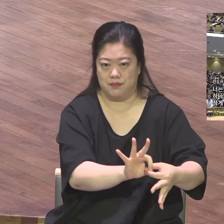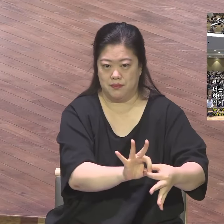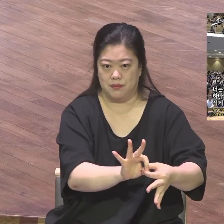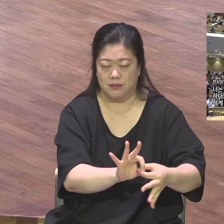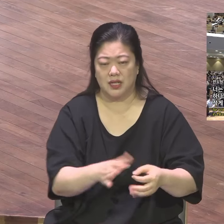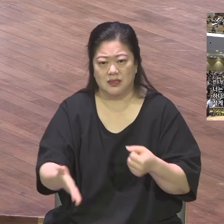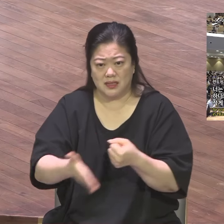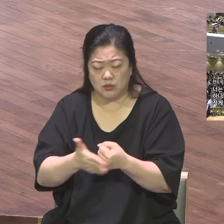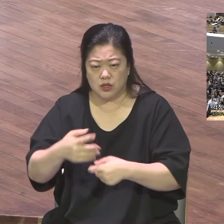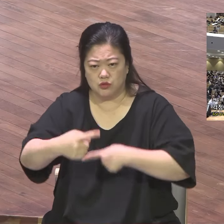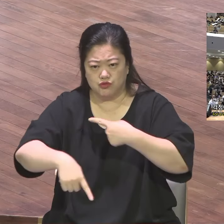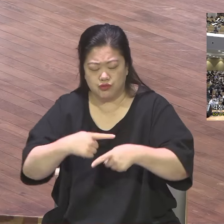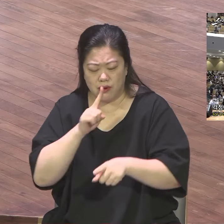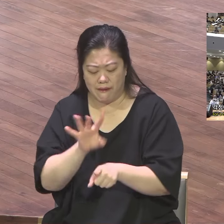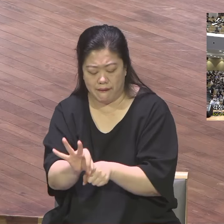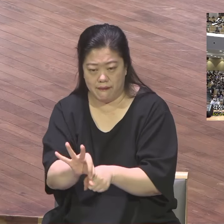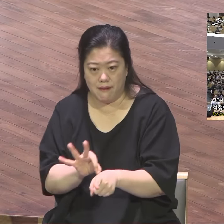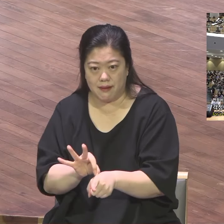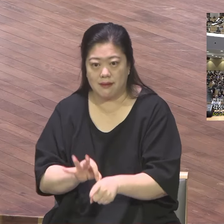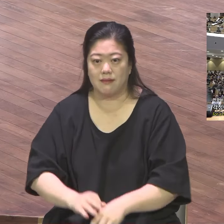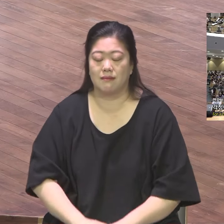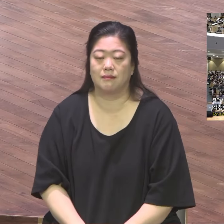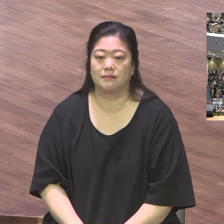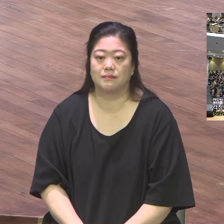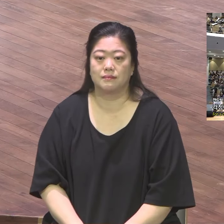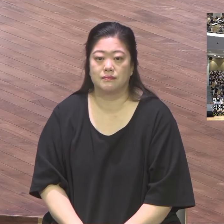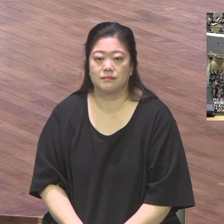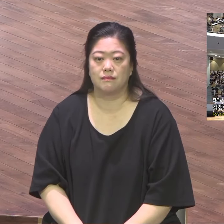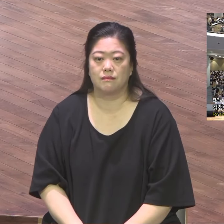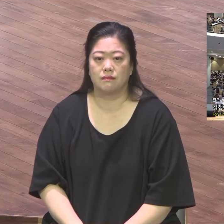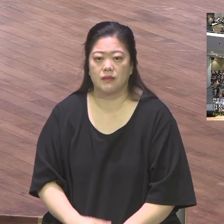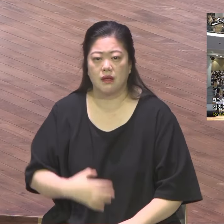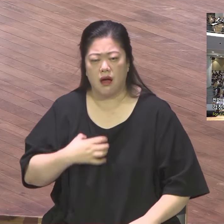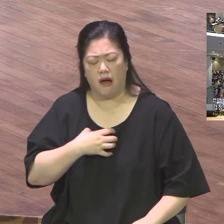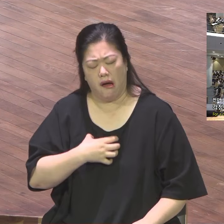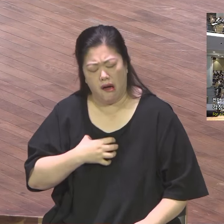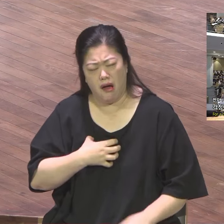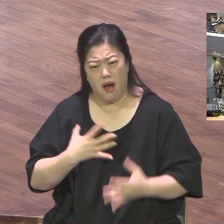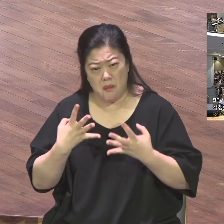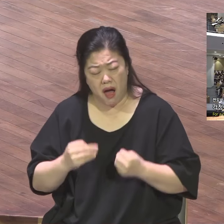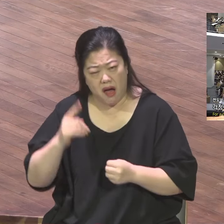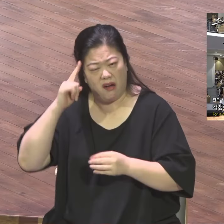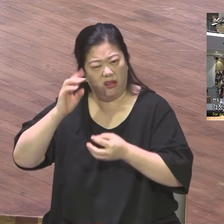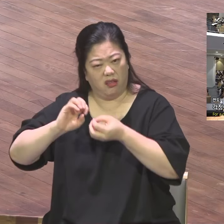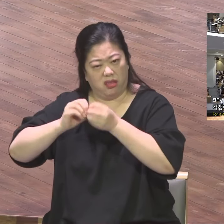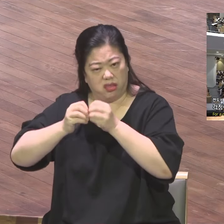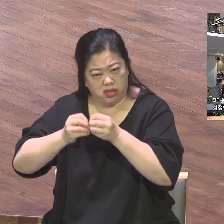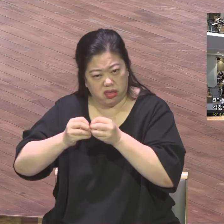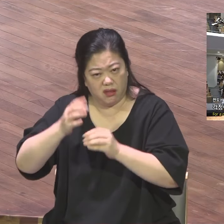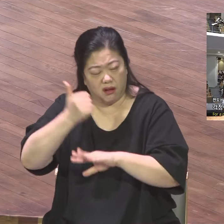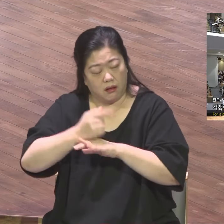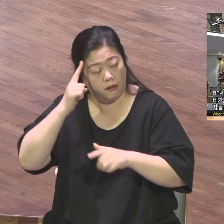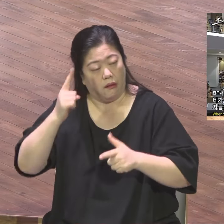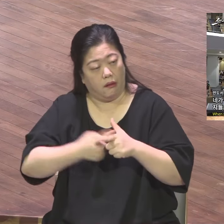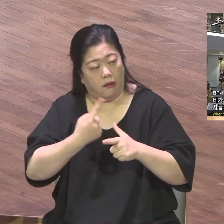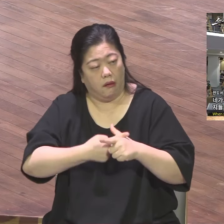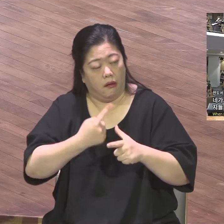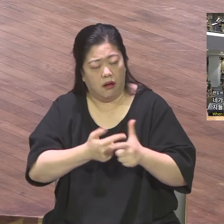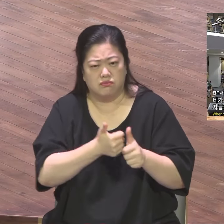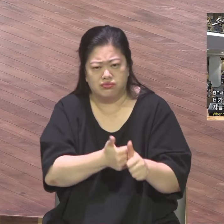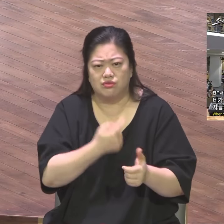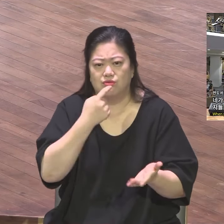말을 적게 할 것이라. 걱정이 많으면 꿈이 생기고 말이 많으면 음행한 자의 소리가